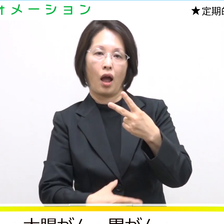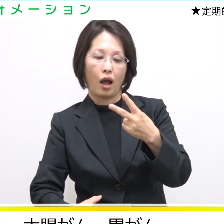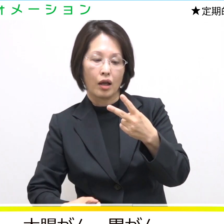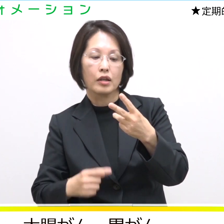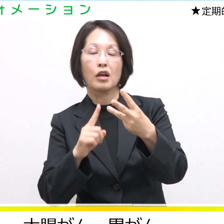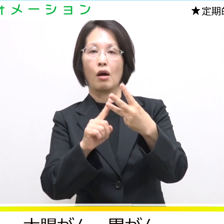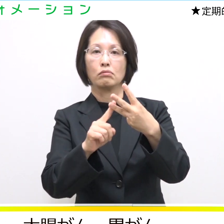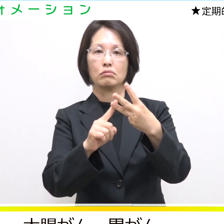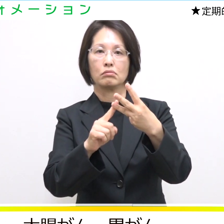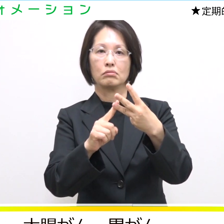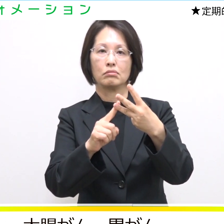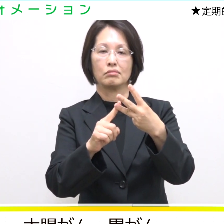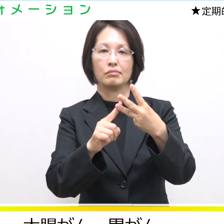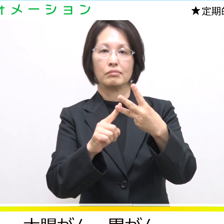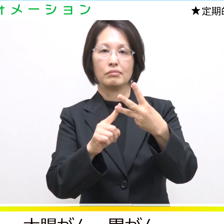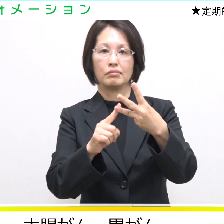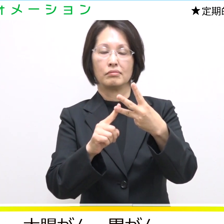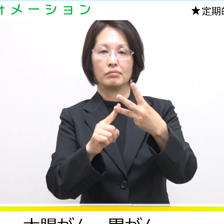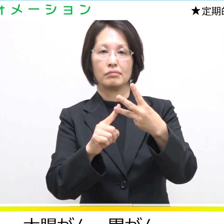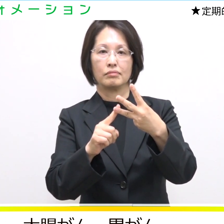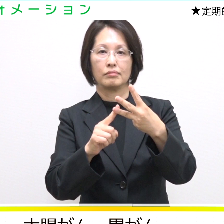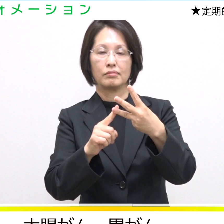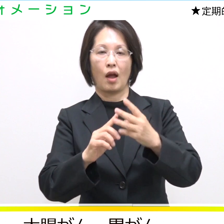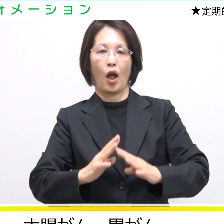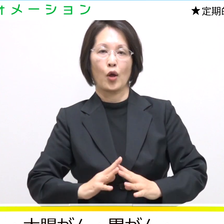癌胃癌